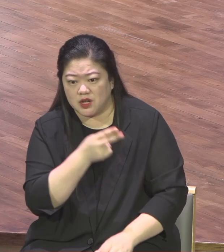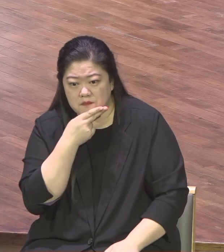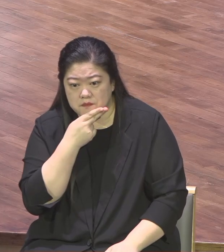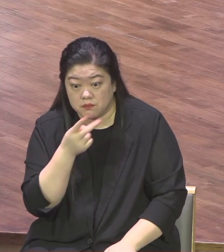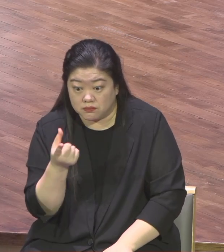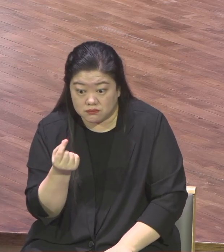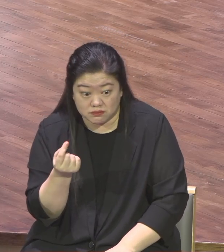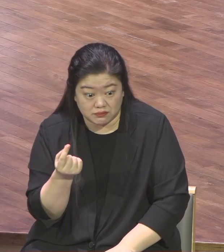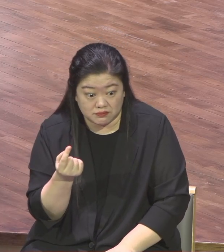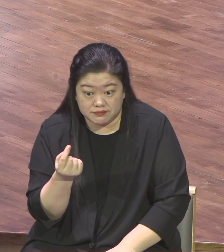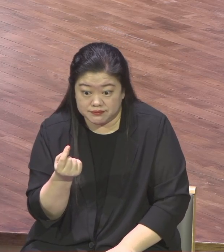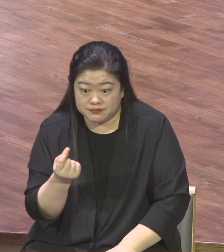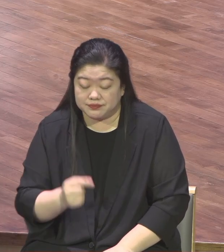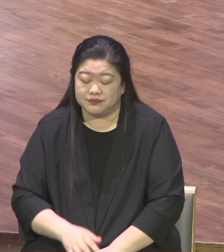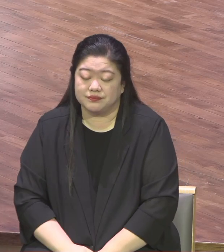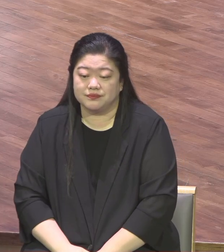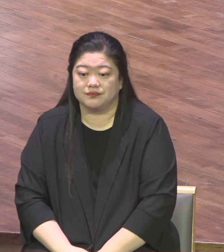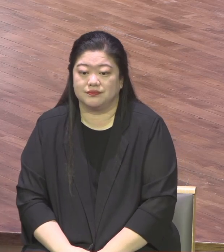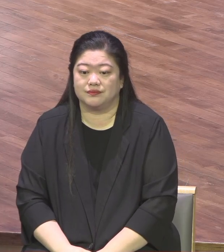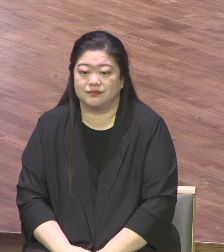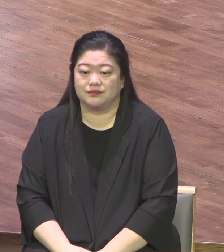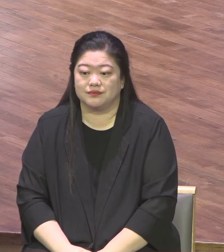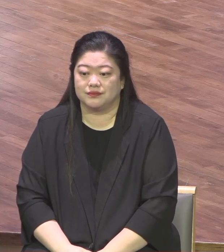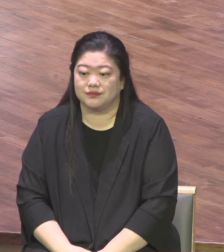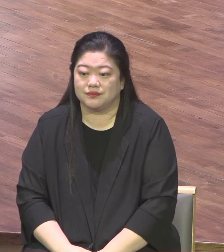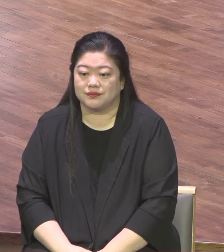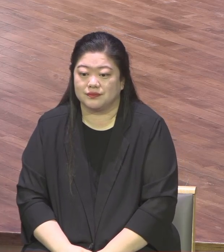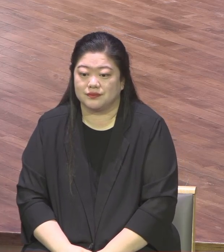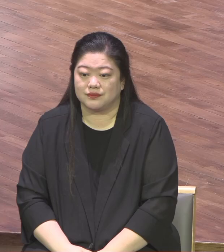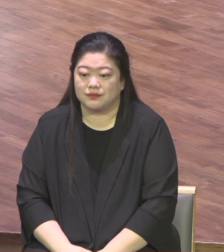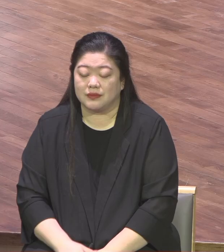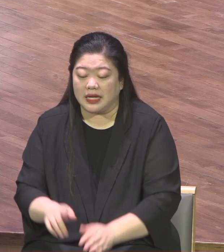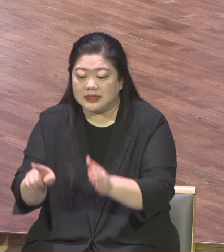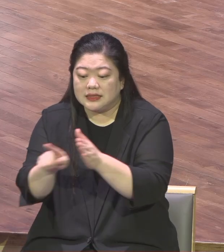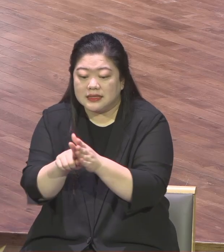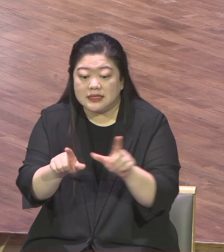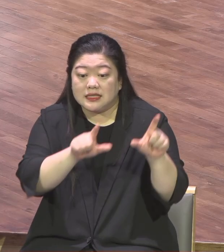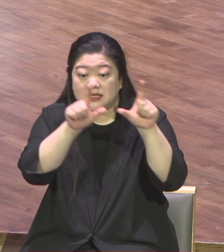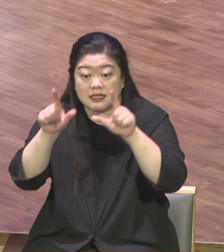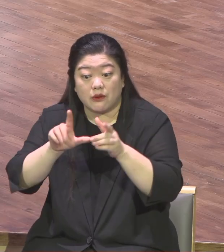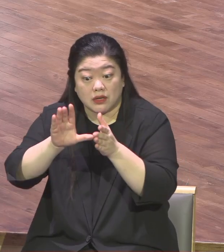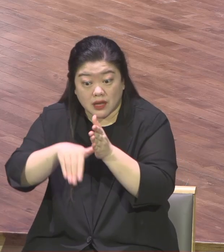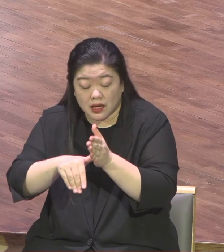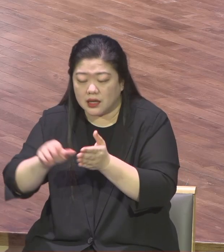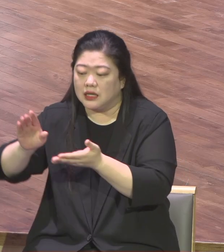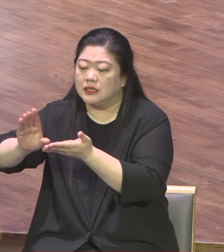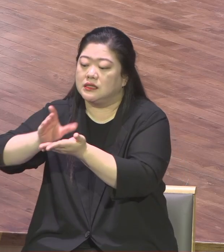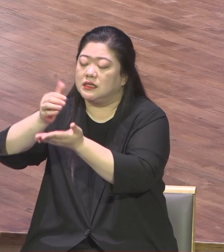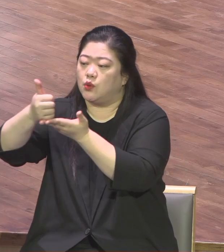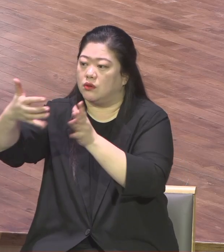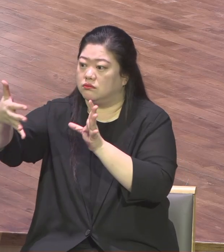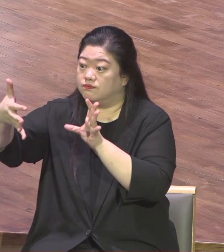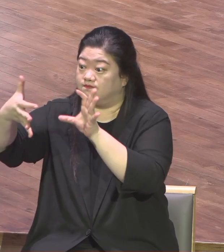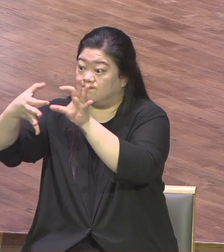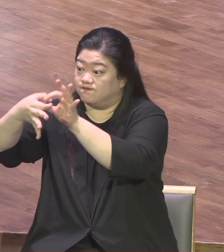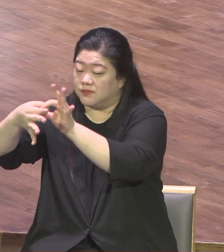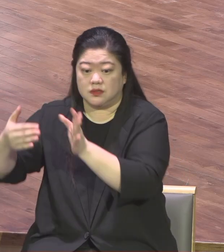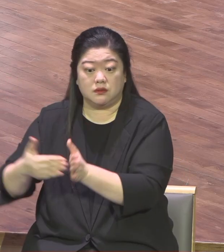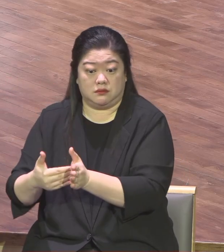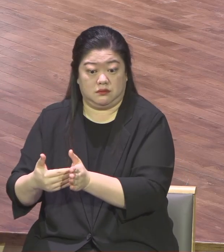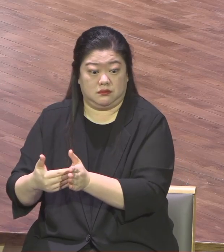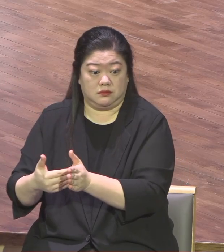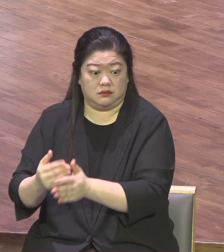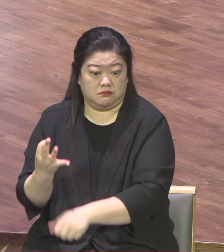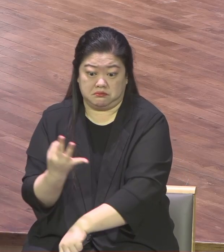신앙생활은 다른 거 아니에요. 우리가 그리스도 예수 안에 있는 거예요. 예수 안에 있는 것,